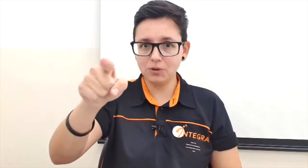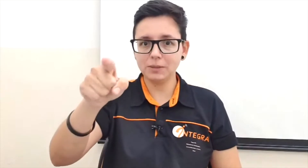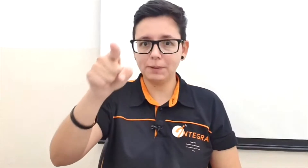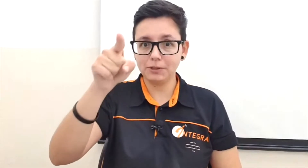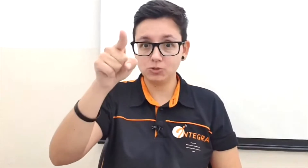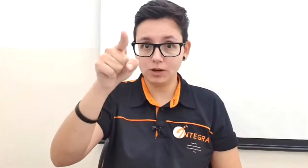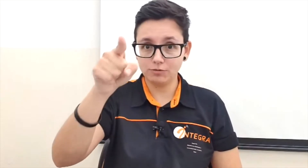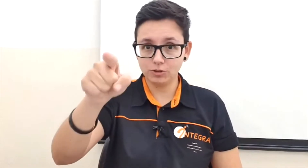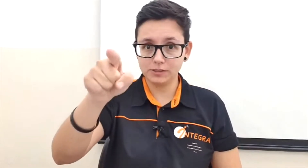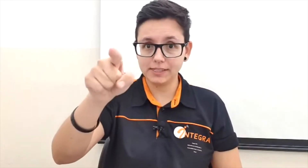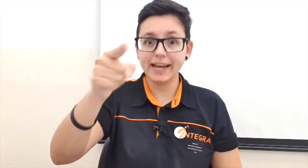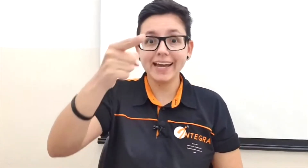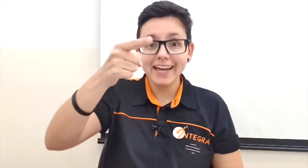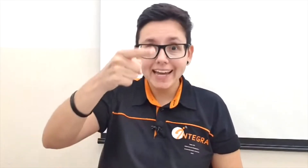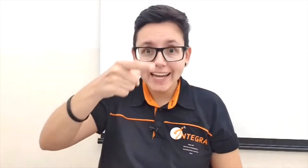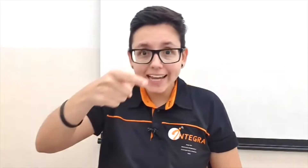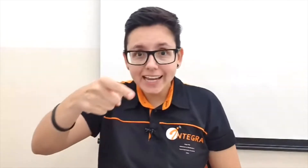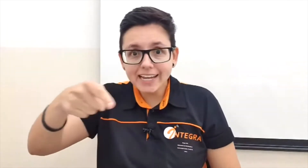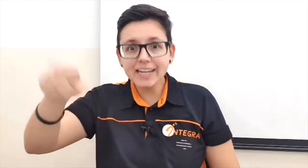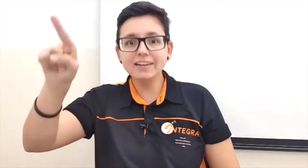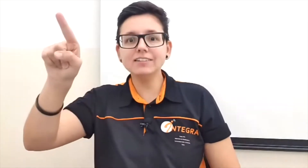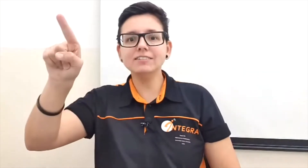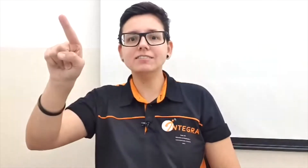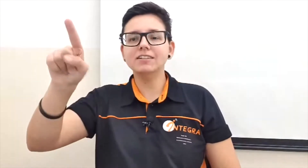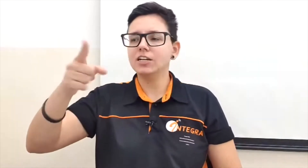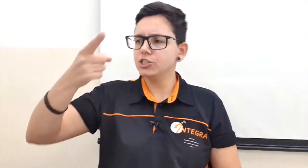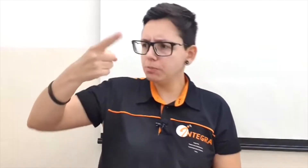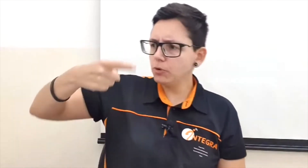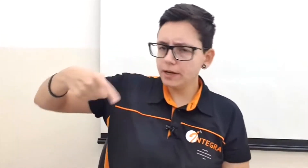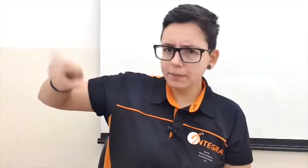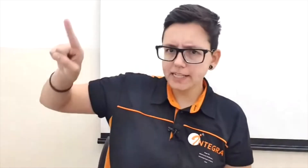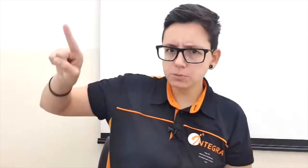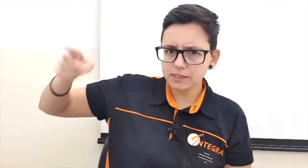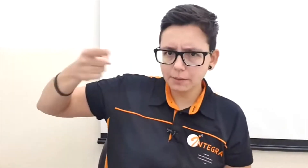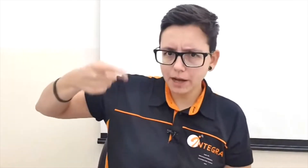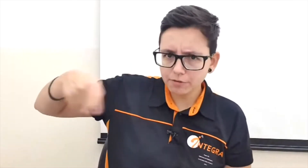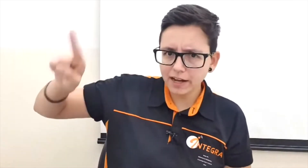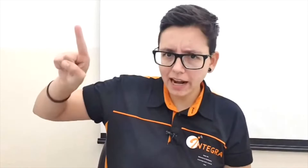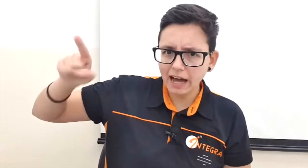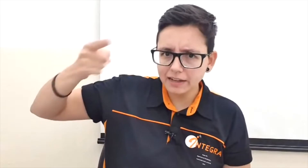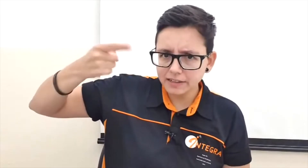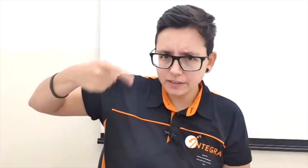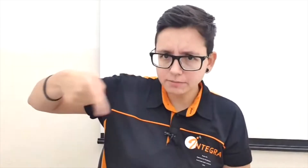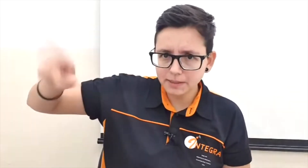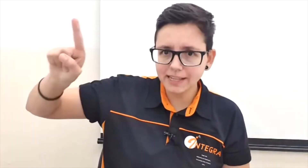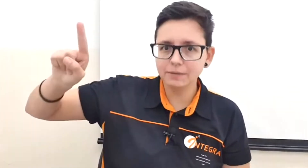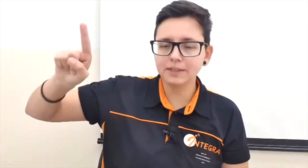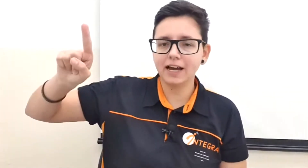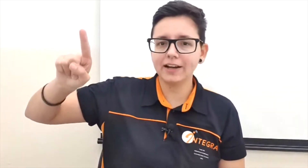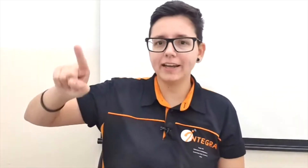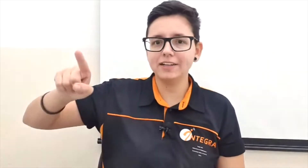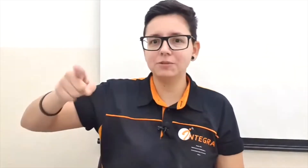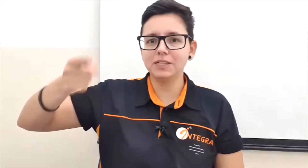para a pessoa, você ir, tipo ir mesmo, sabe? Ah, vai lá, ir, mandar alguém ir mesmo,